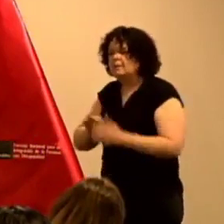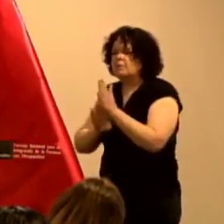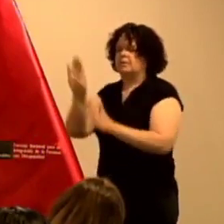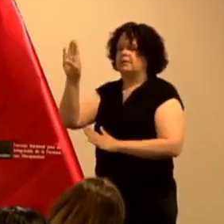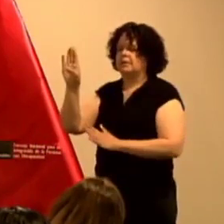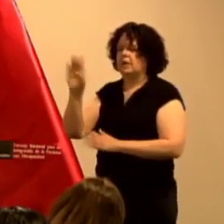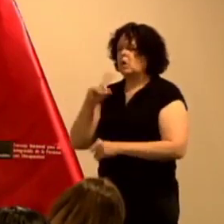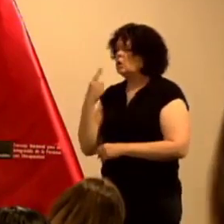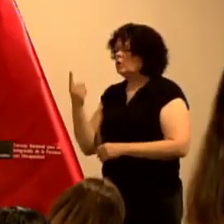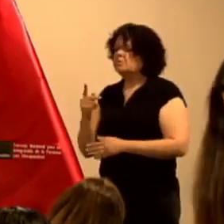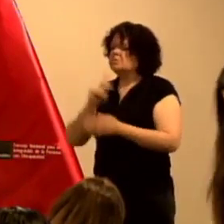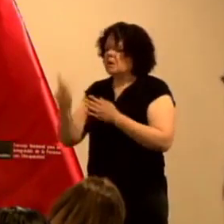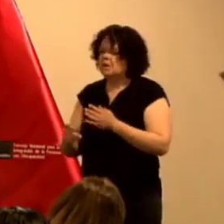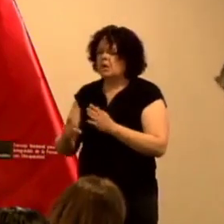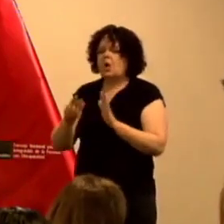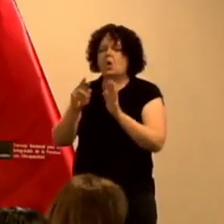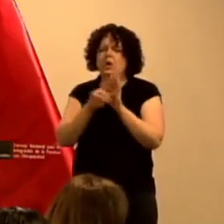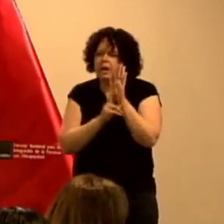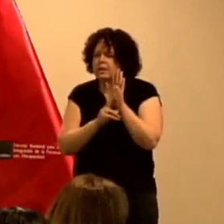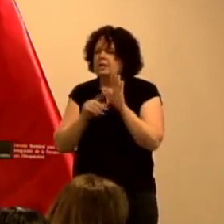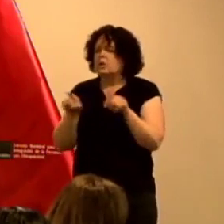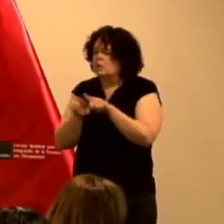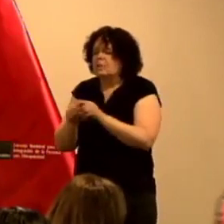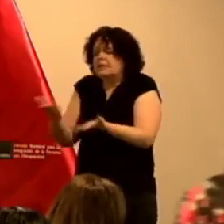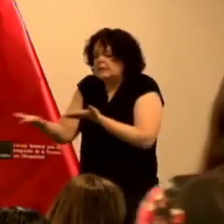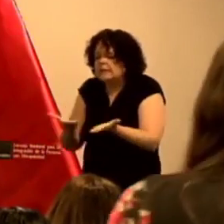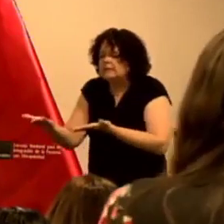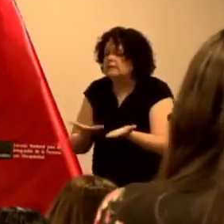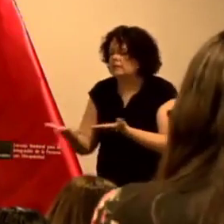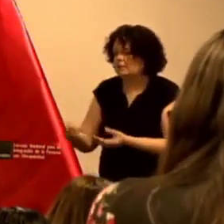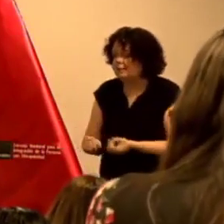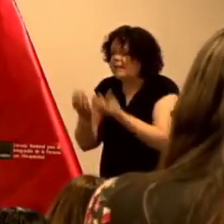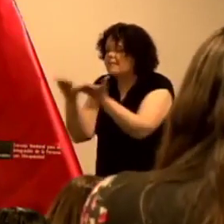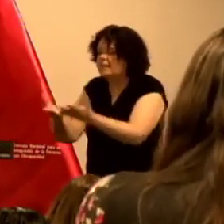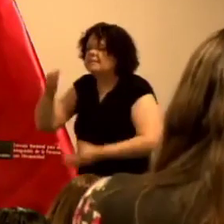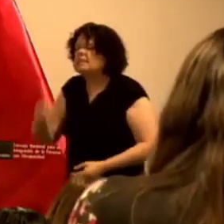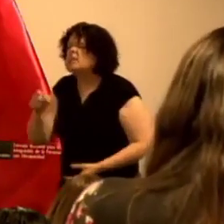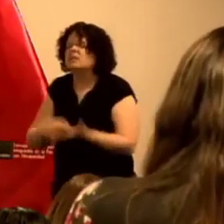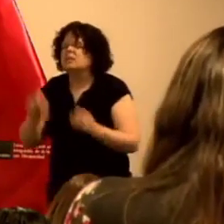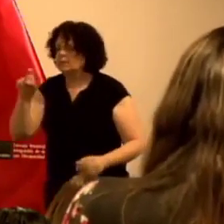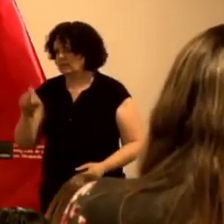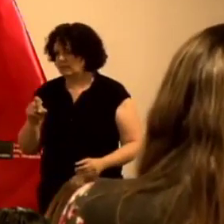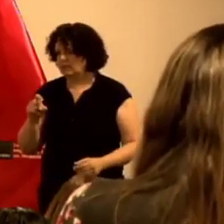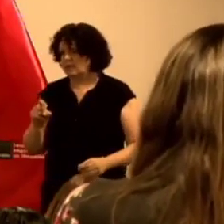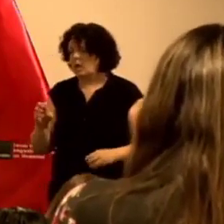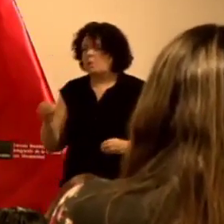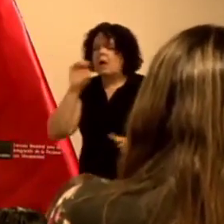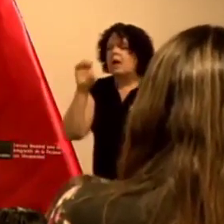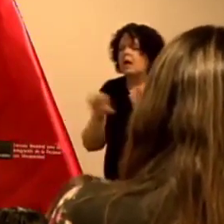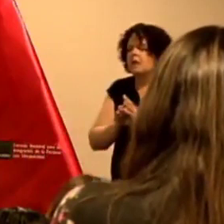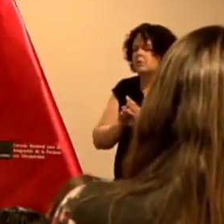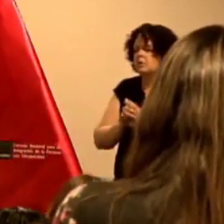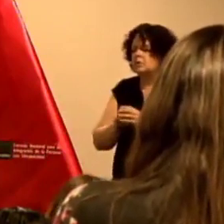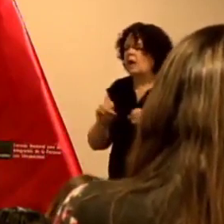planes, no solamente me refiero a ordenanzas, me refiero también a servicios, ¿no? Por ejemplo, en el caso de los aparatos de apoyo, esta es